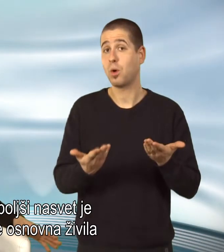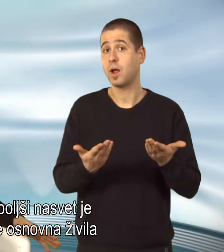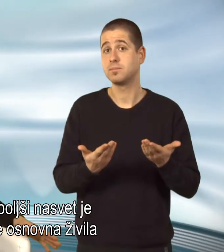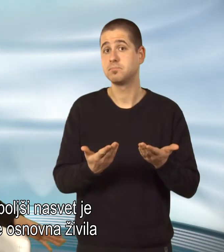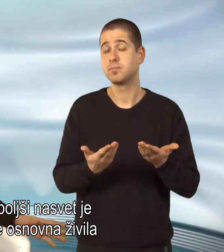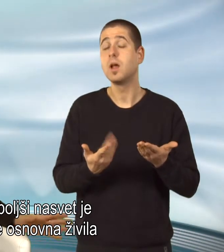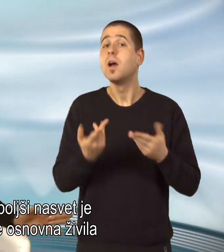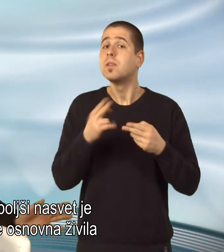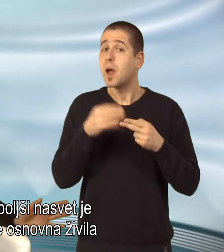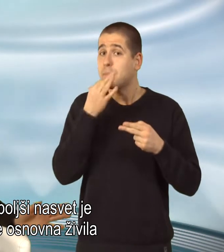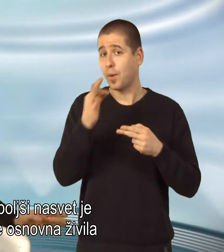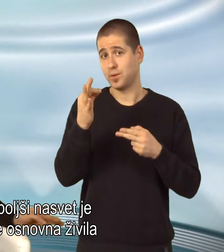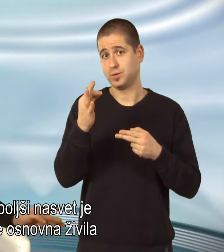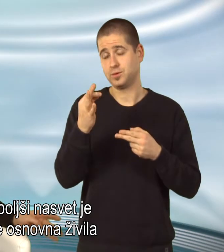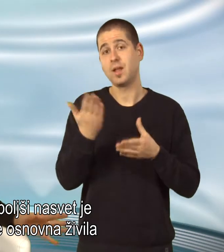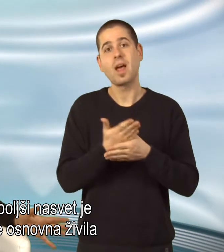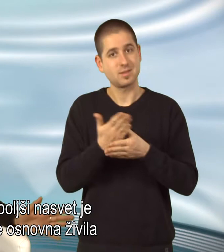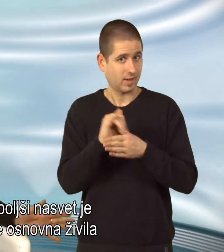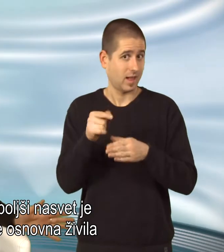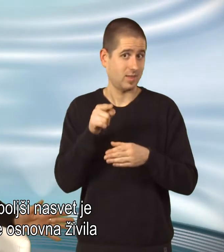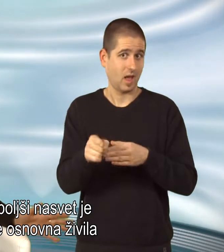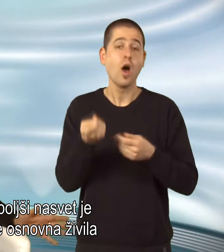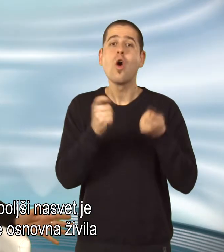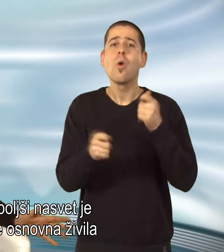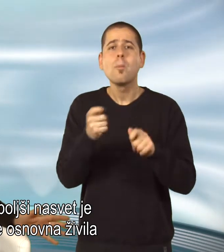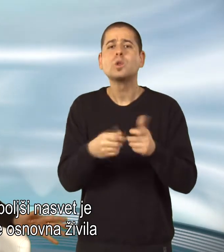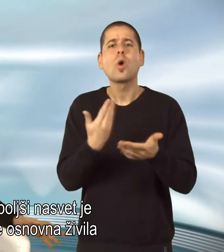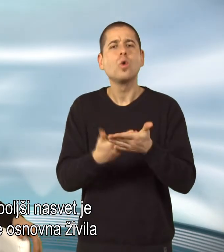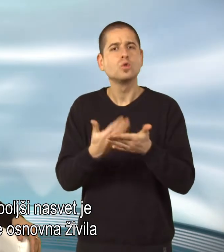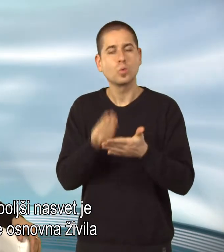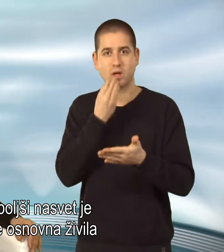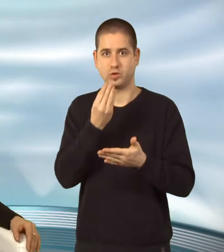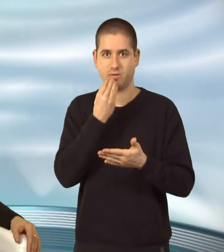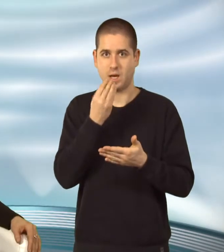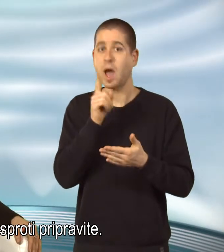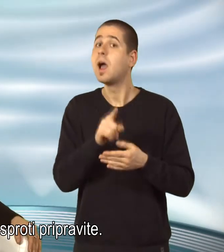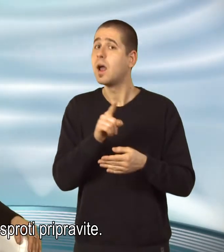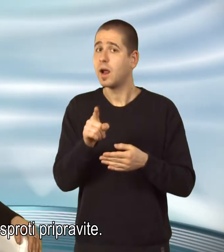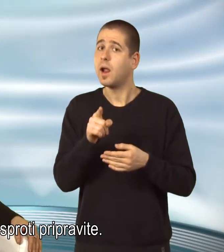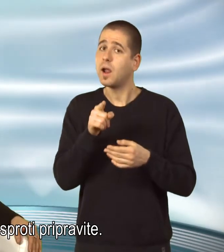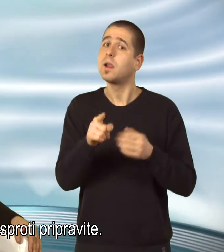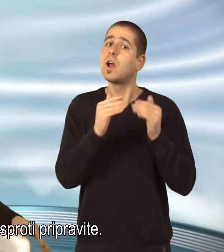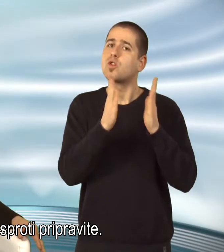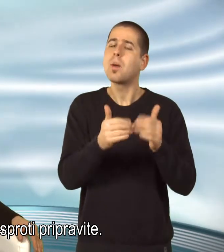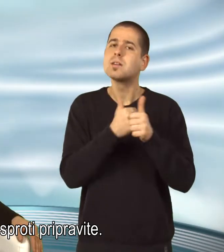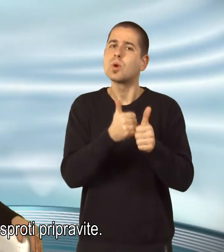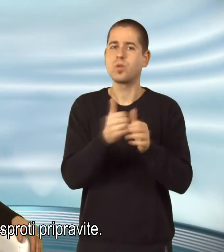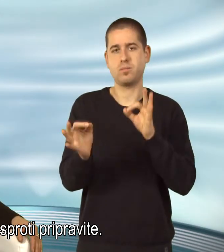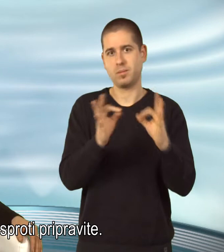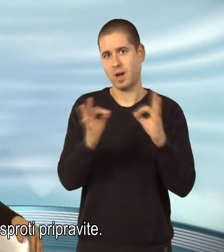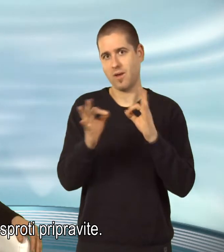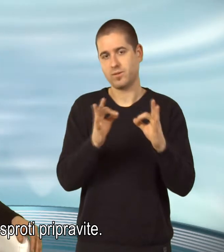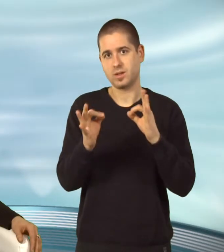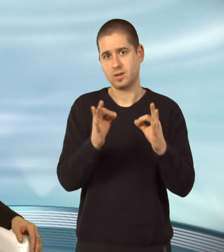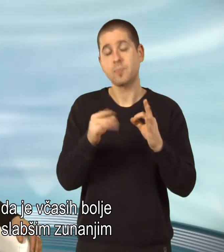Torej, najboljši nasvet je ta: kupujte osnovna živila in jih doma sproti